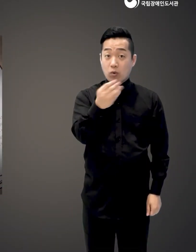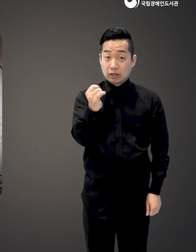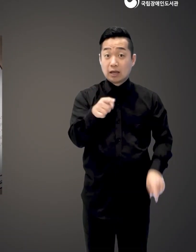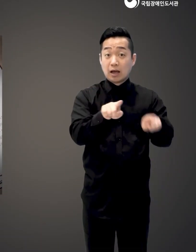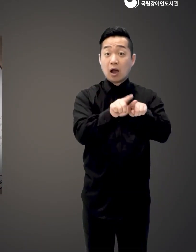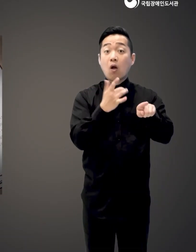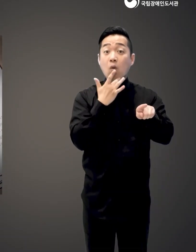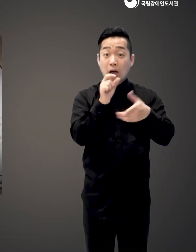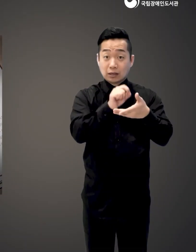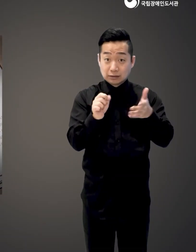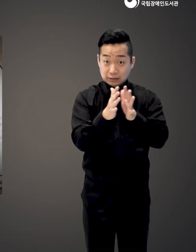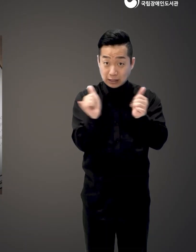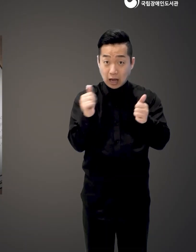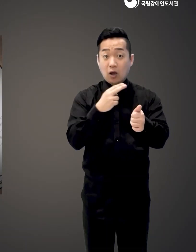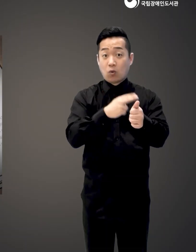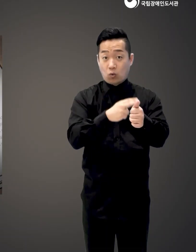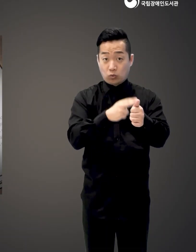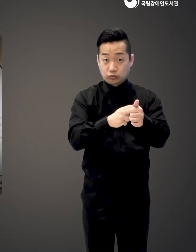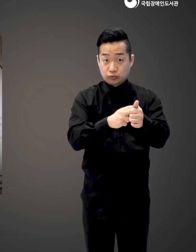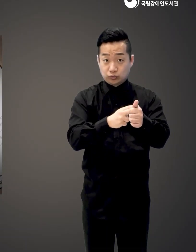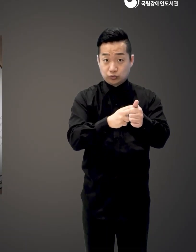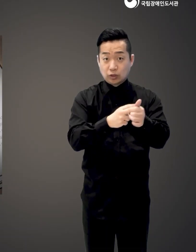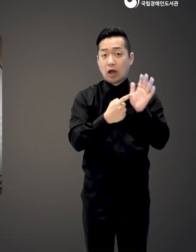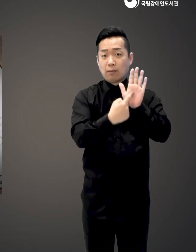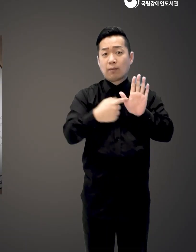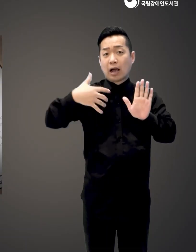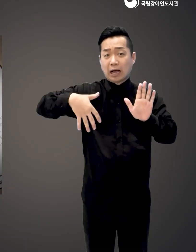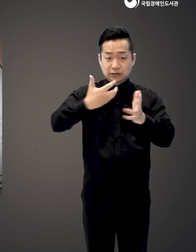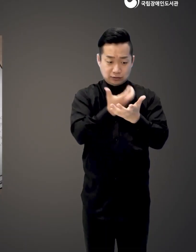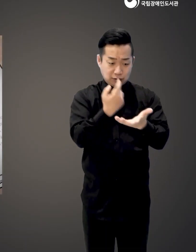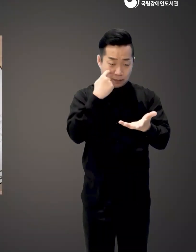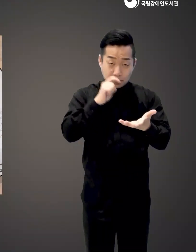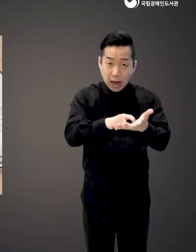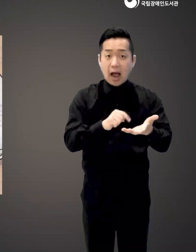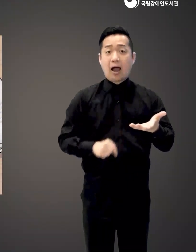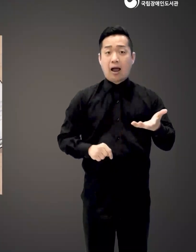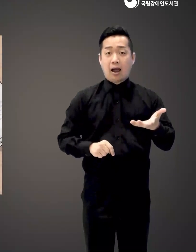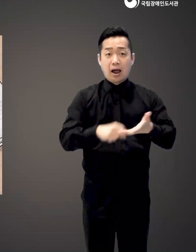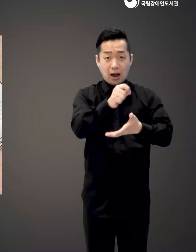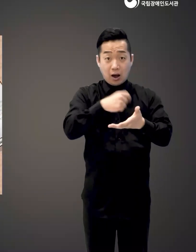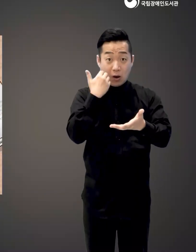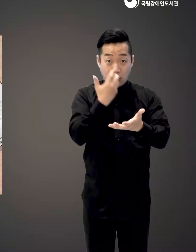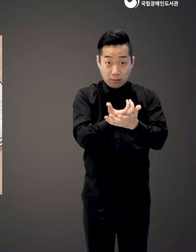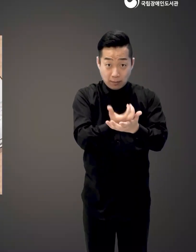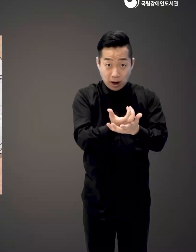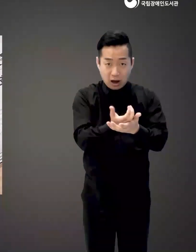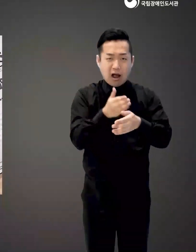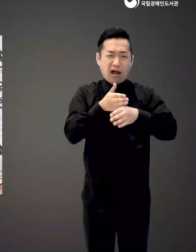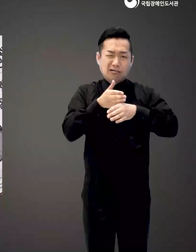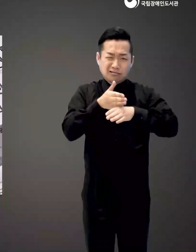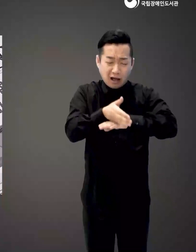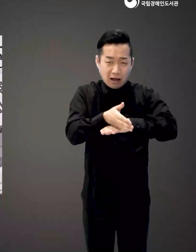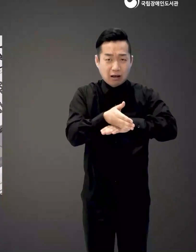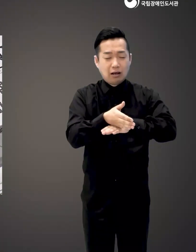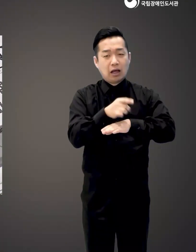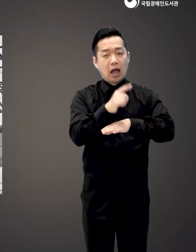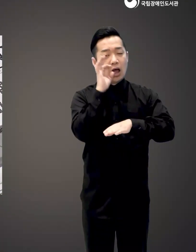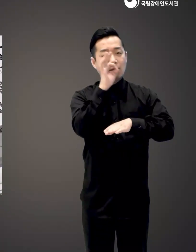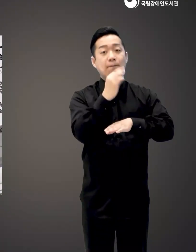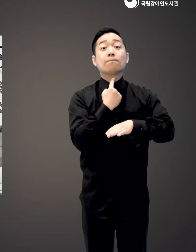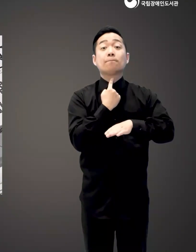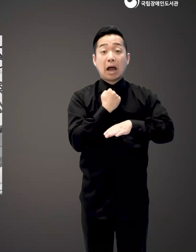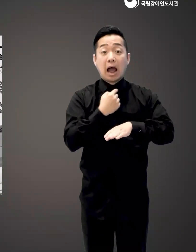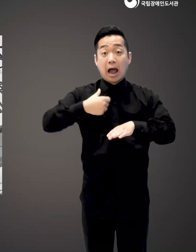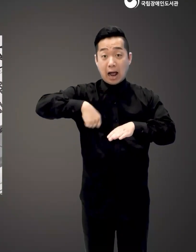모리와 함께한 화요일의 모리 교수, 미발표 유고 발견돼. 원고는 한참 지나서야 집필 과정을